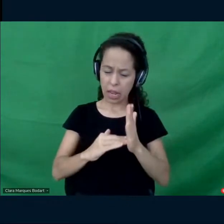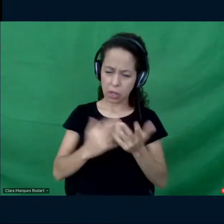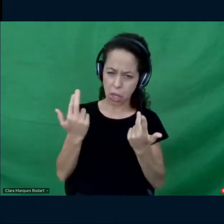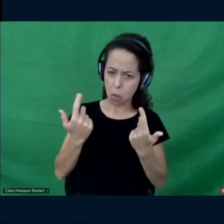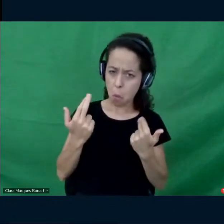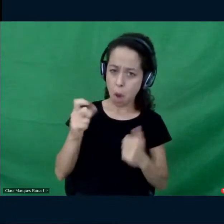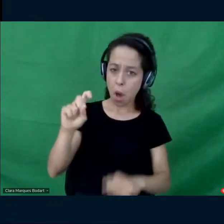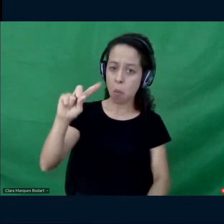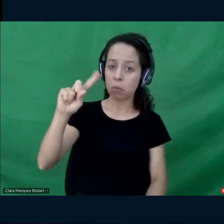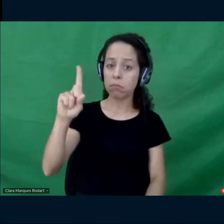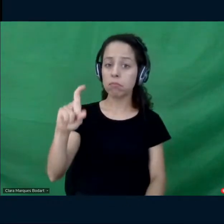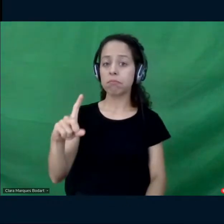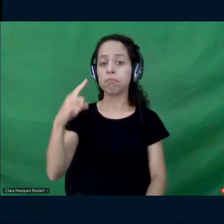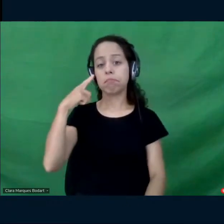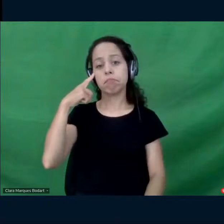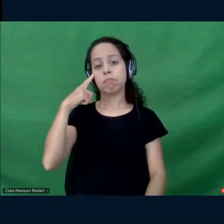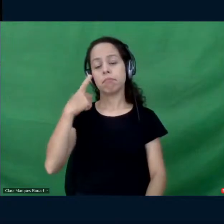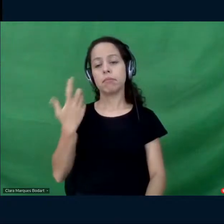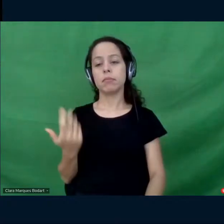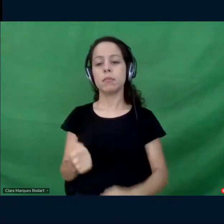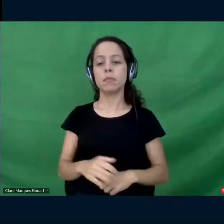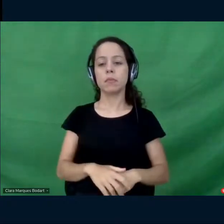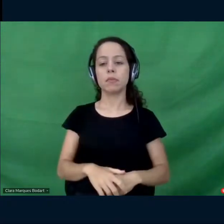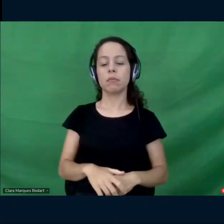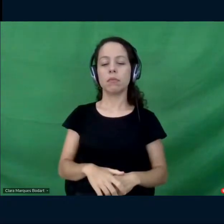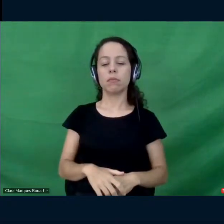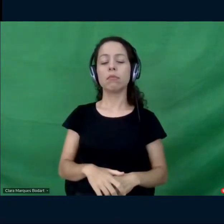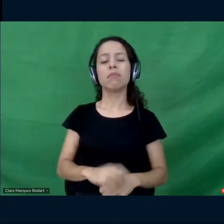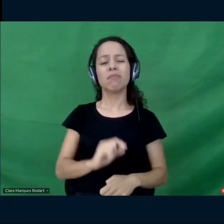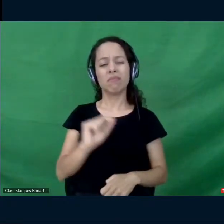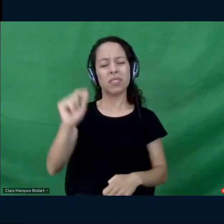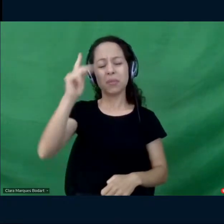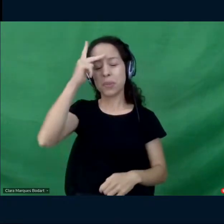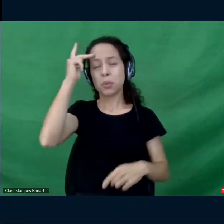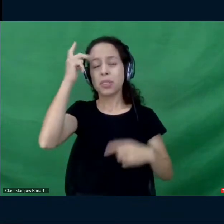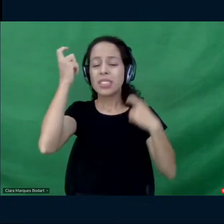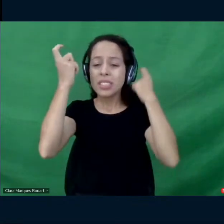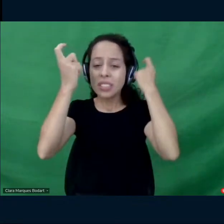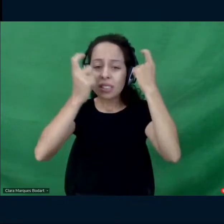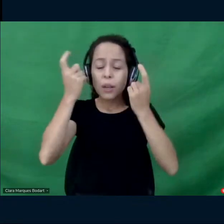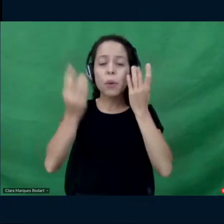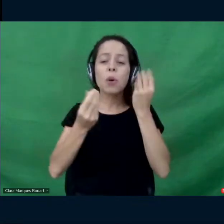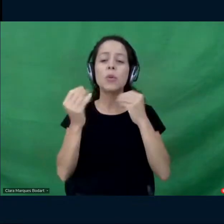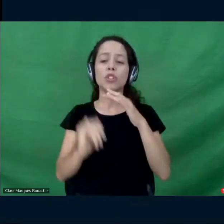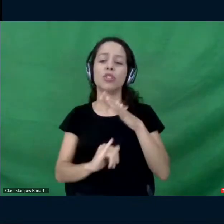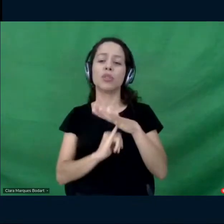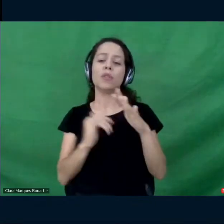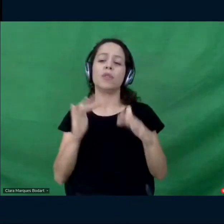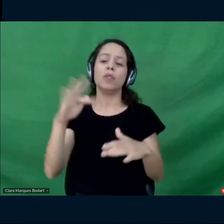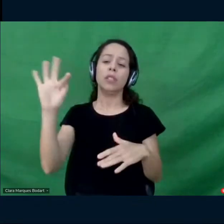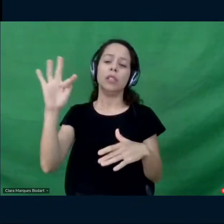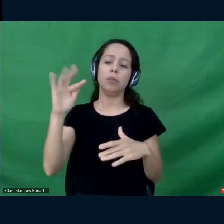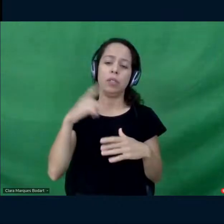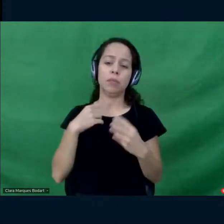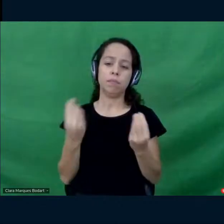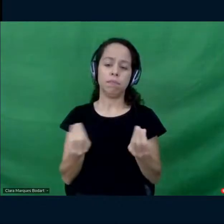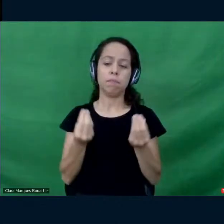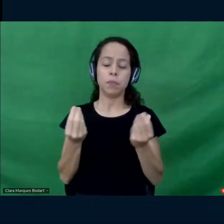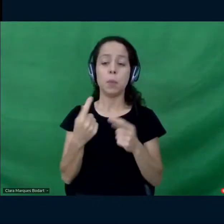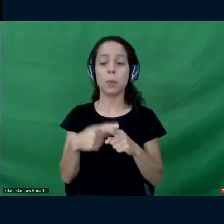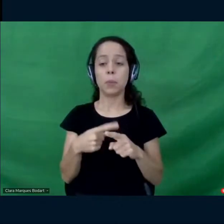uma preocupação com o quanto isso afeta os institutos federais, porque o governo